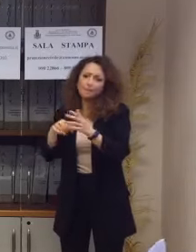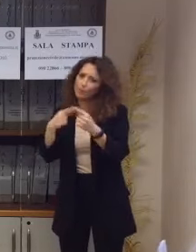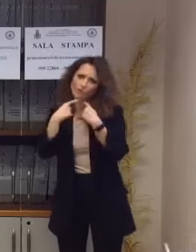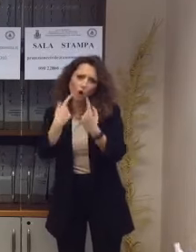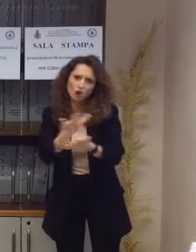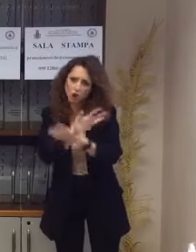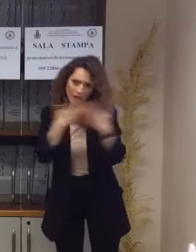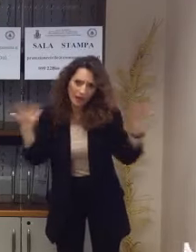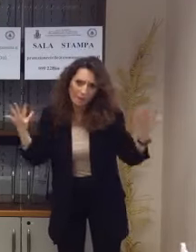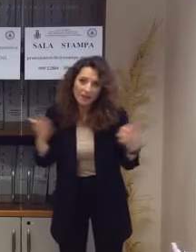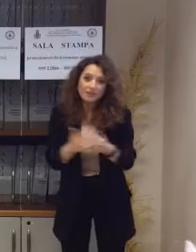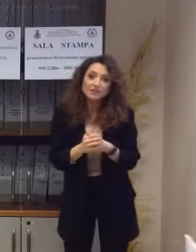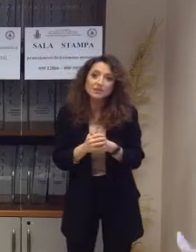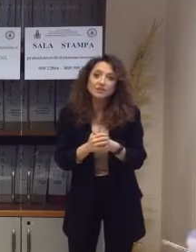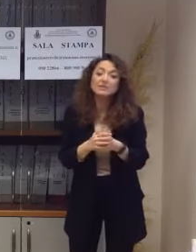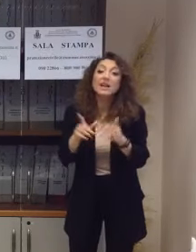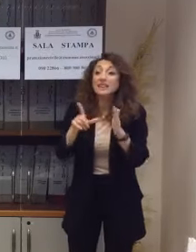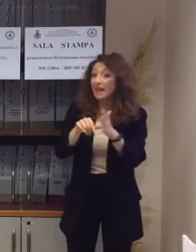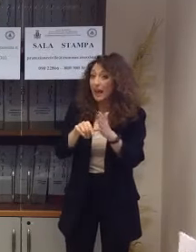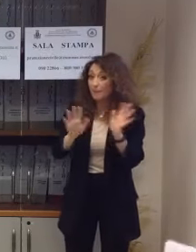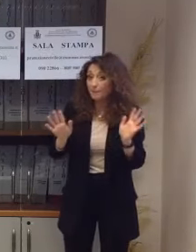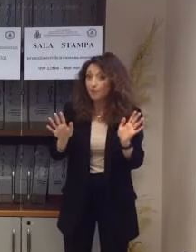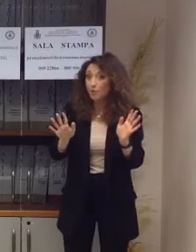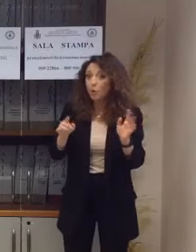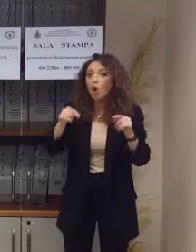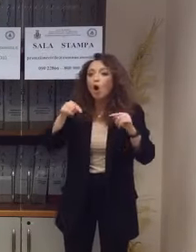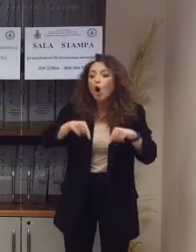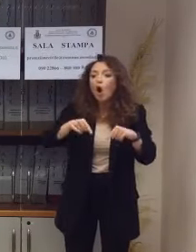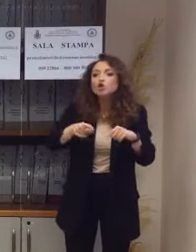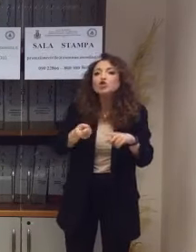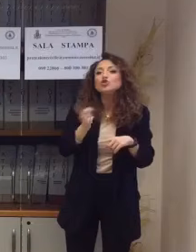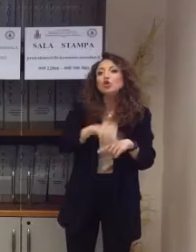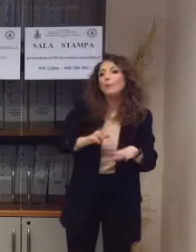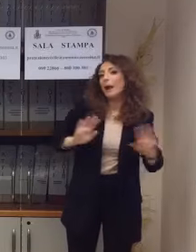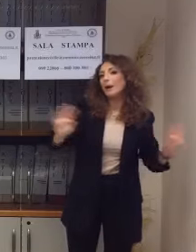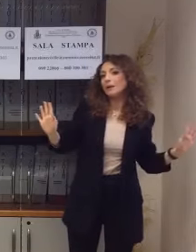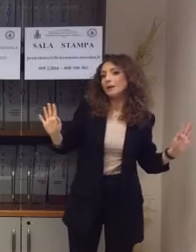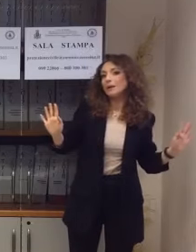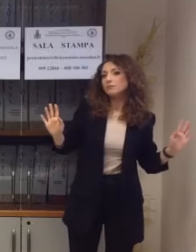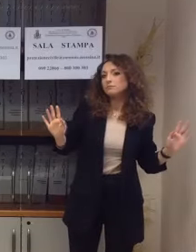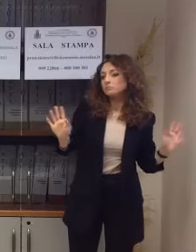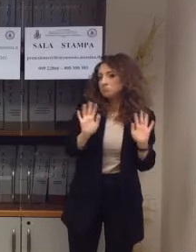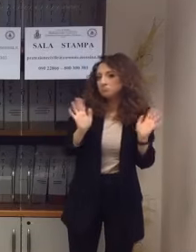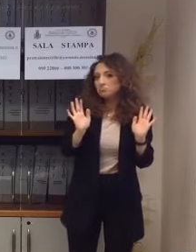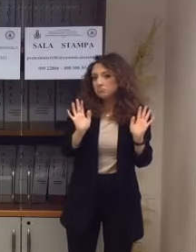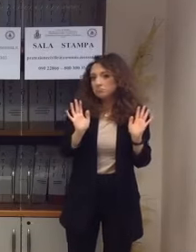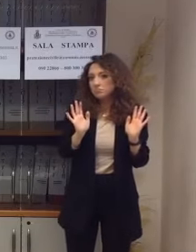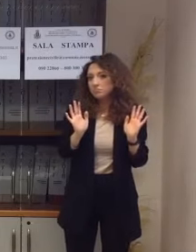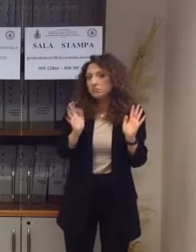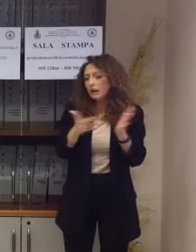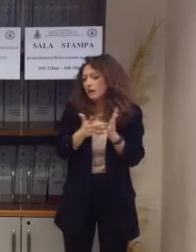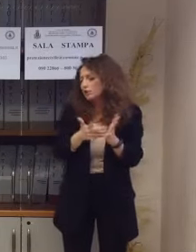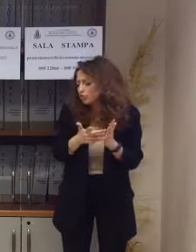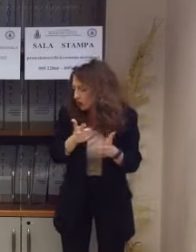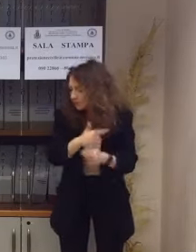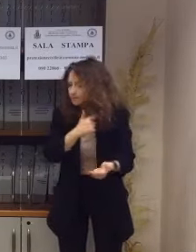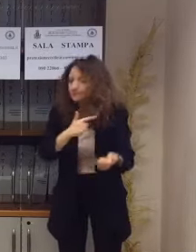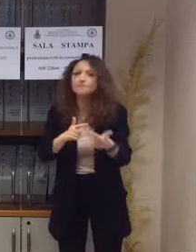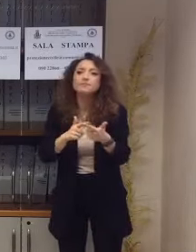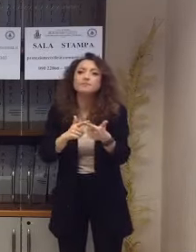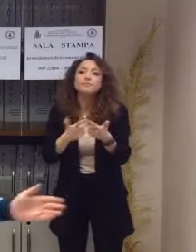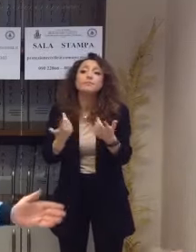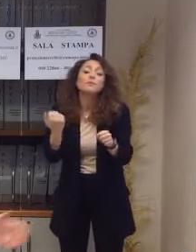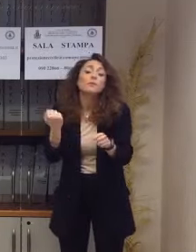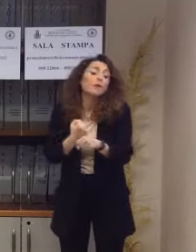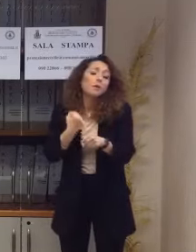gli ho dato tempo come periodo di rodaggio oggi e domani. Tanto tutte le varie criticità che ci sono, c'è, si lavorerà